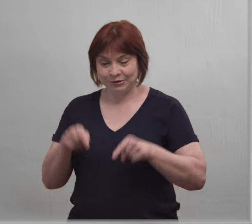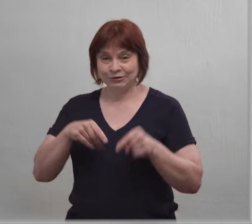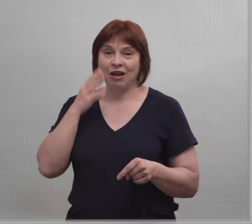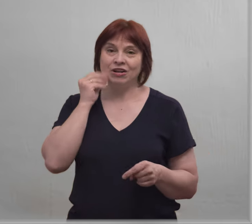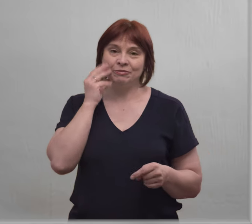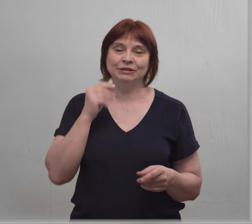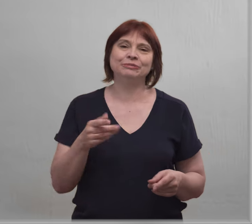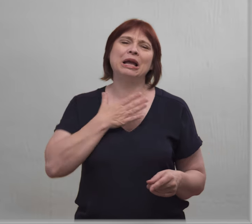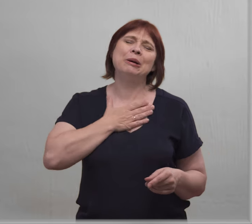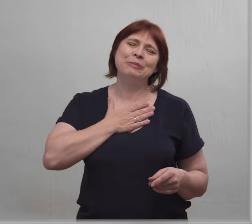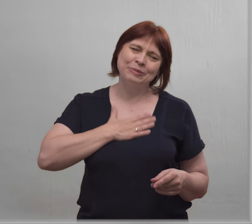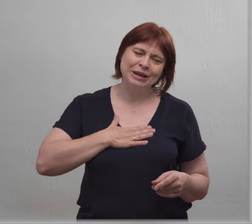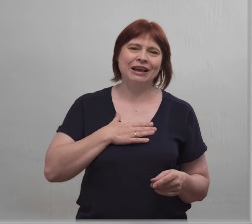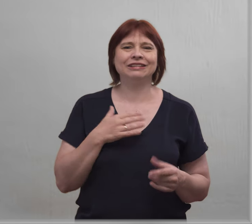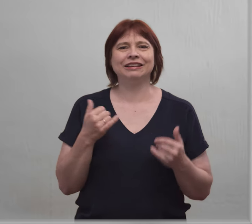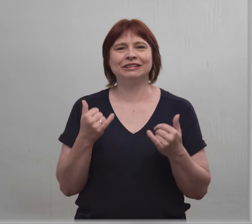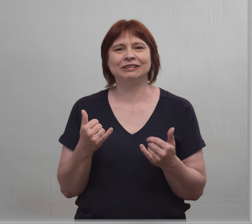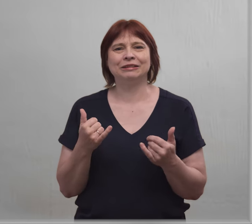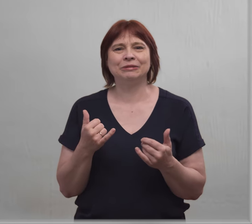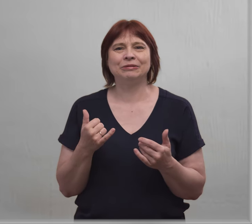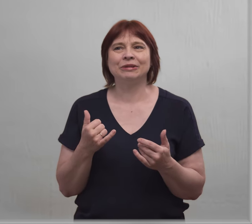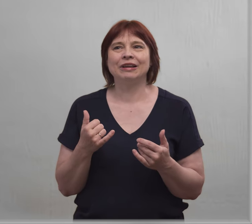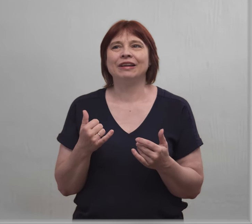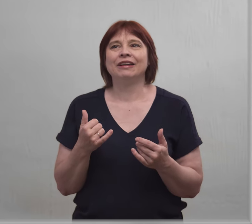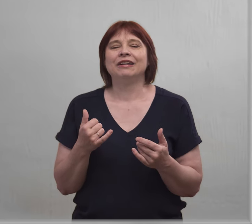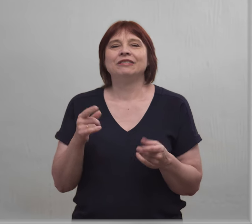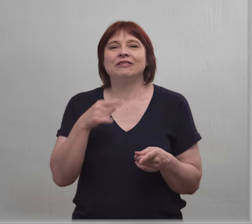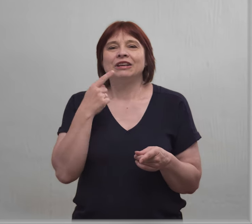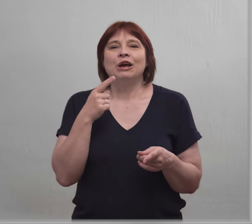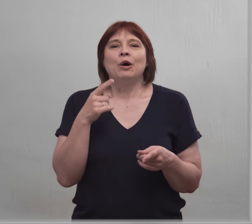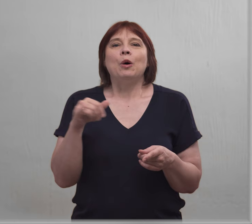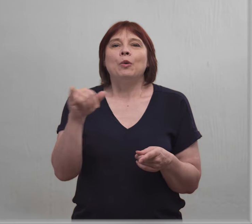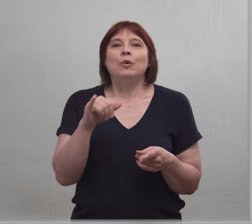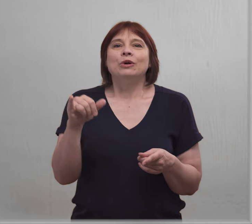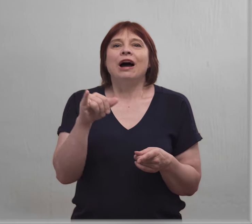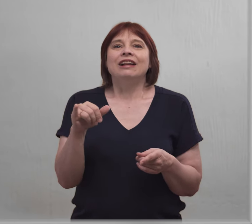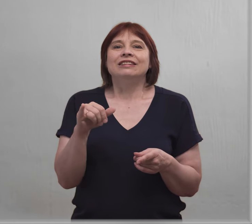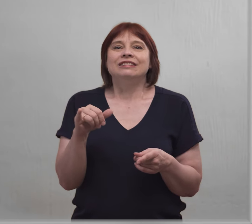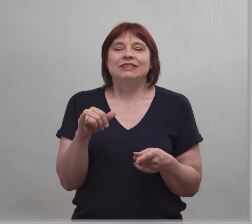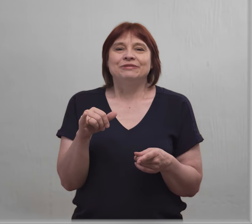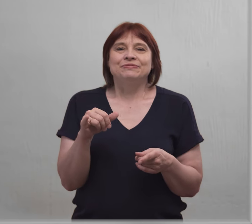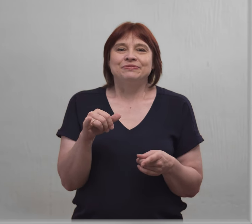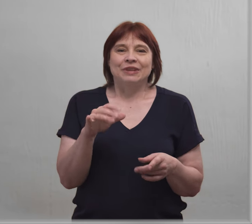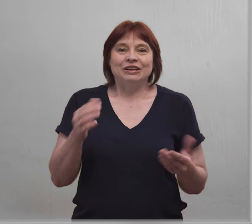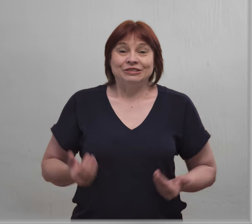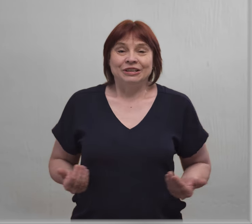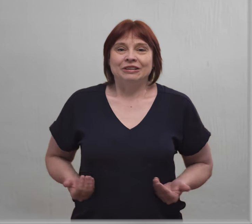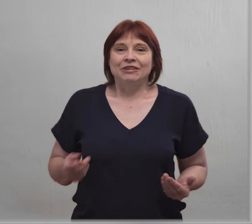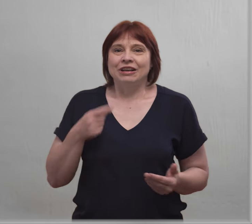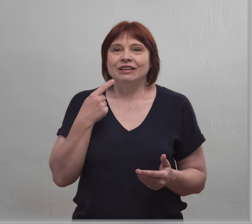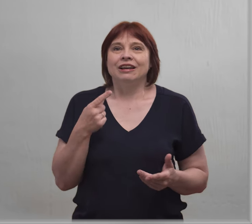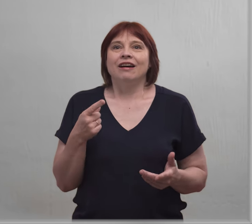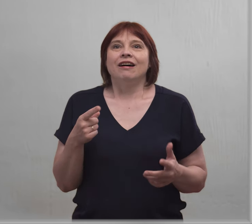для меня, что вот не холод, когда ты выходишь, вот бывает, я в Уральске жил, выходишь, аж сердце щемит, потому что